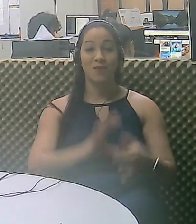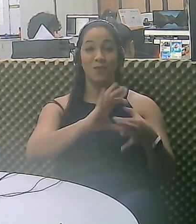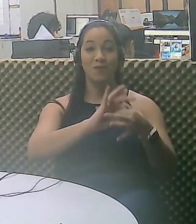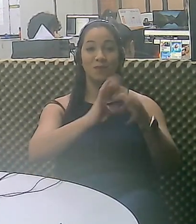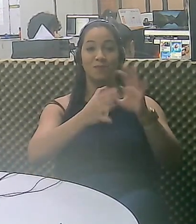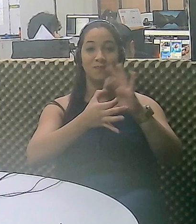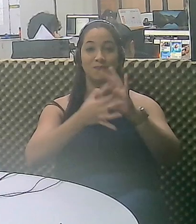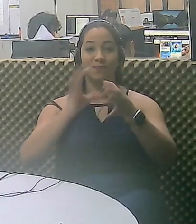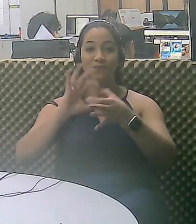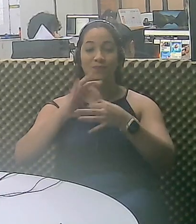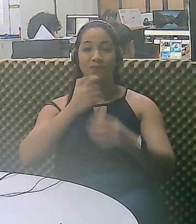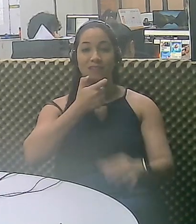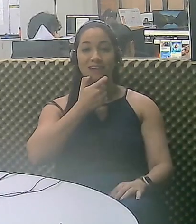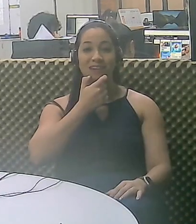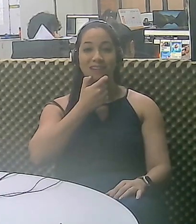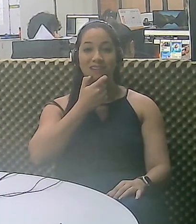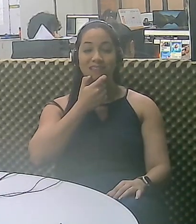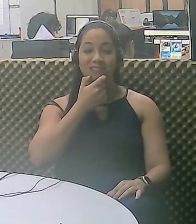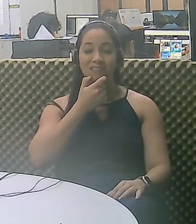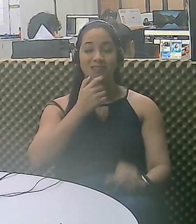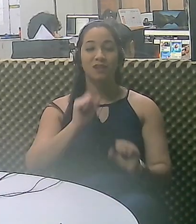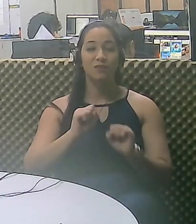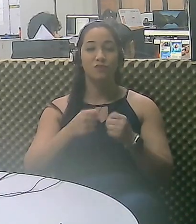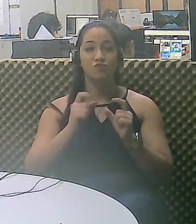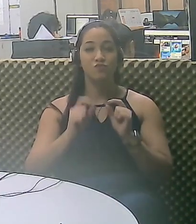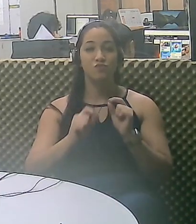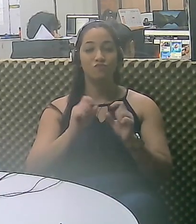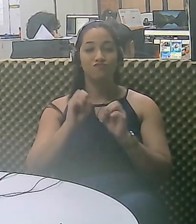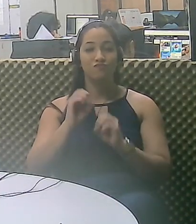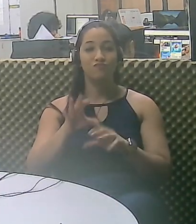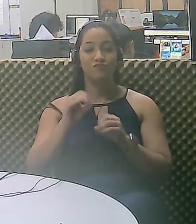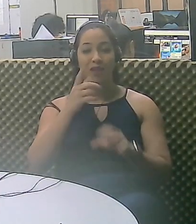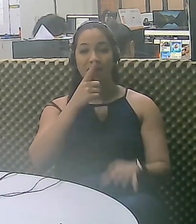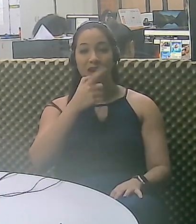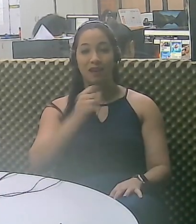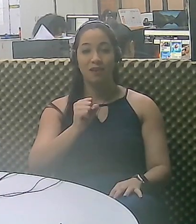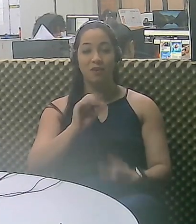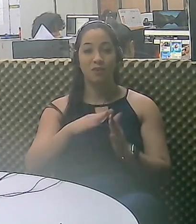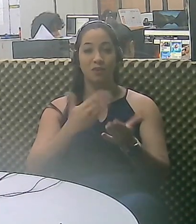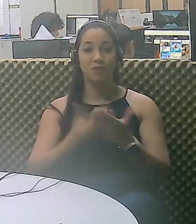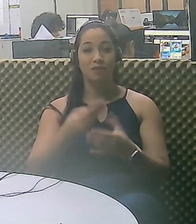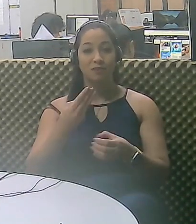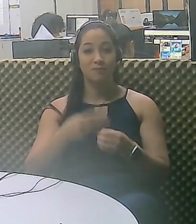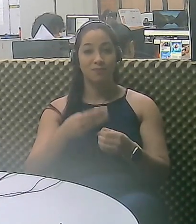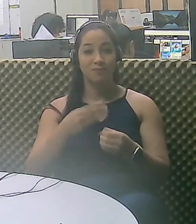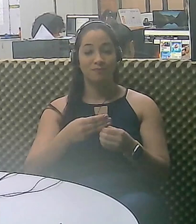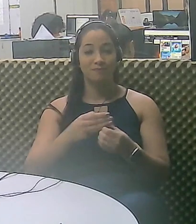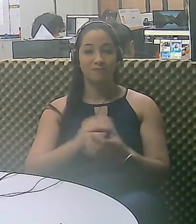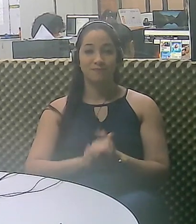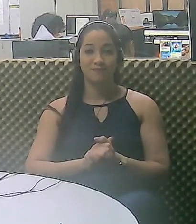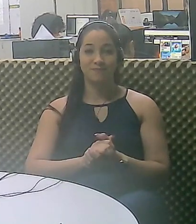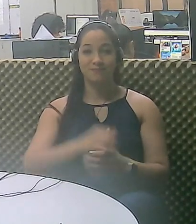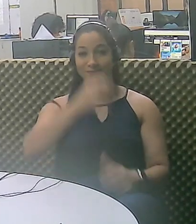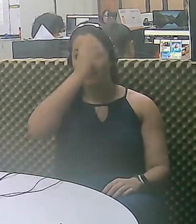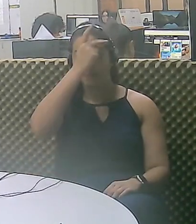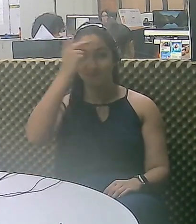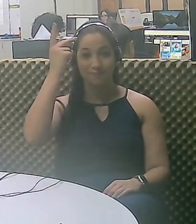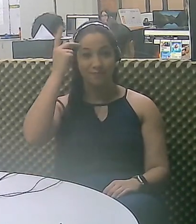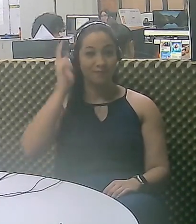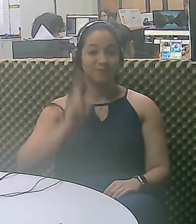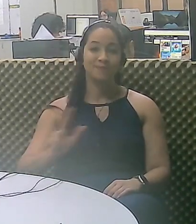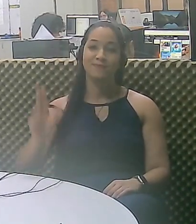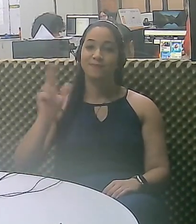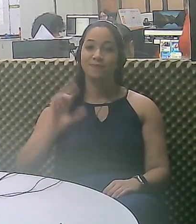Olimpíada de Inglês reforça ensino de idioma na rede municipal de ensino. A Prefeitura de